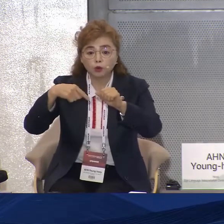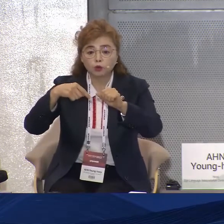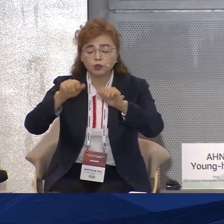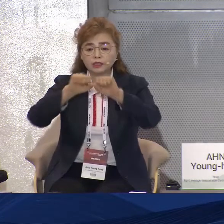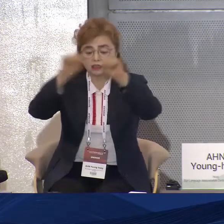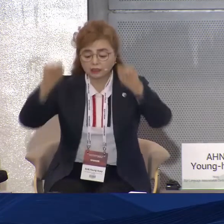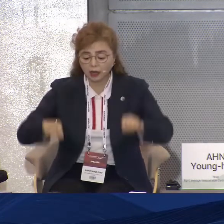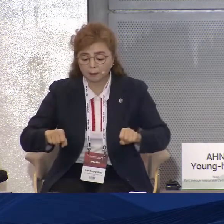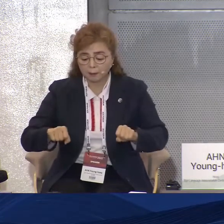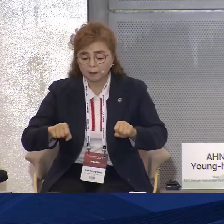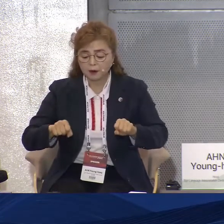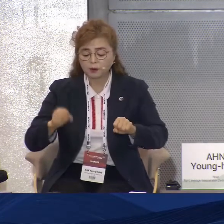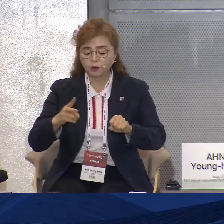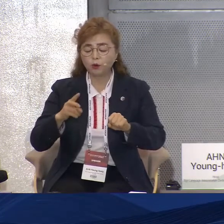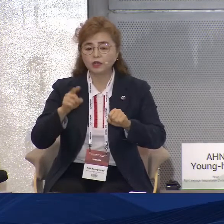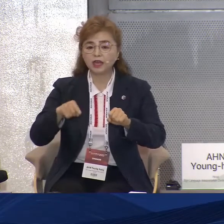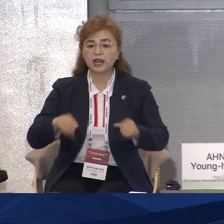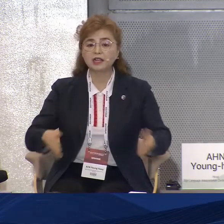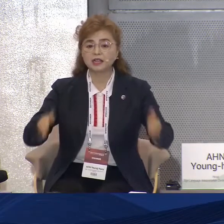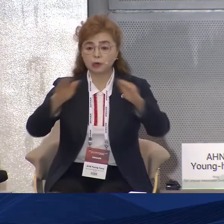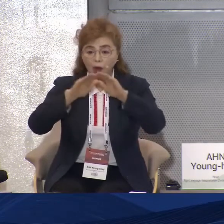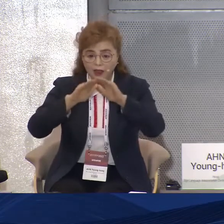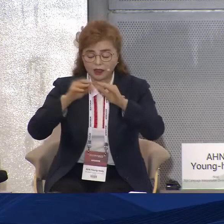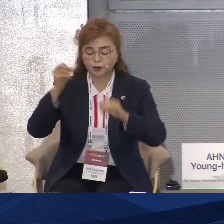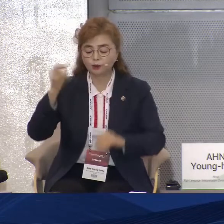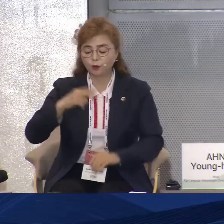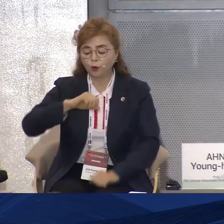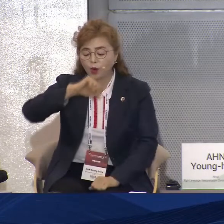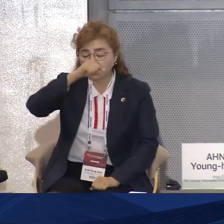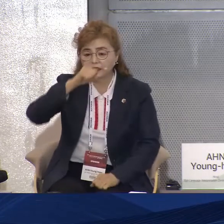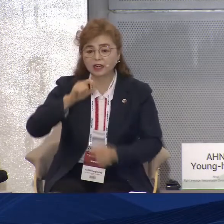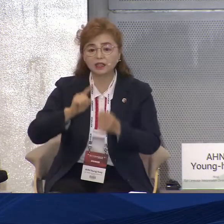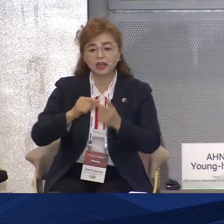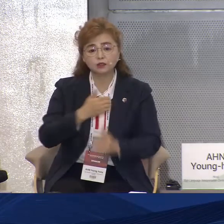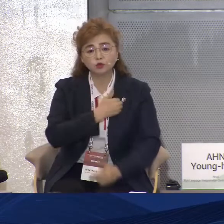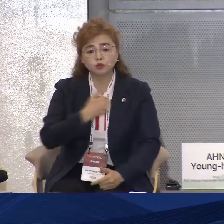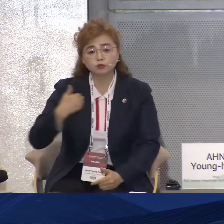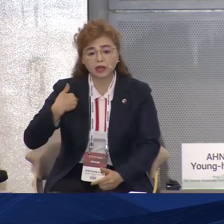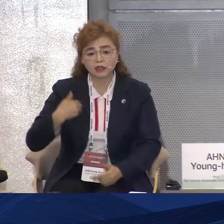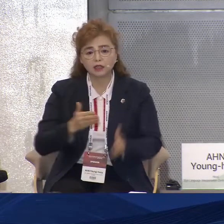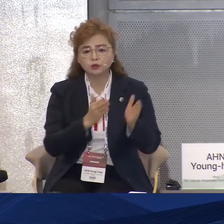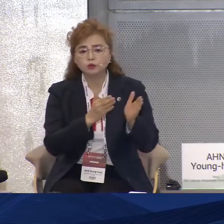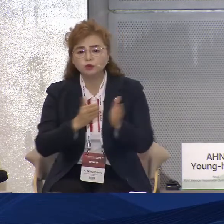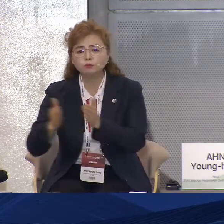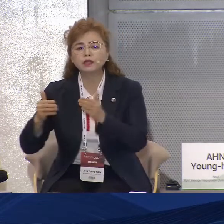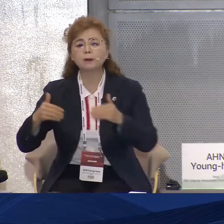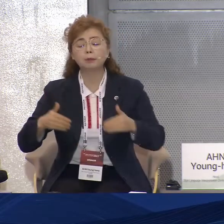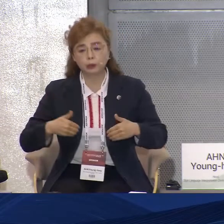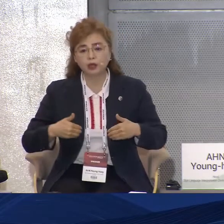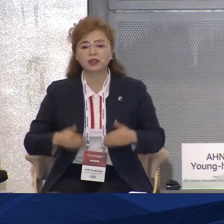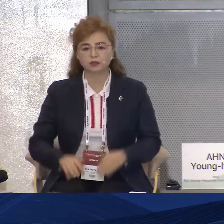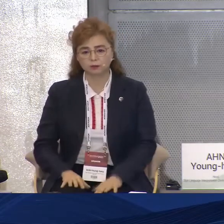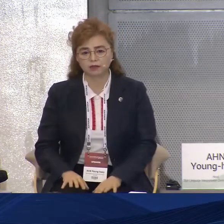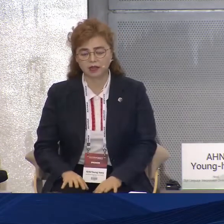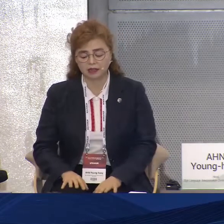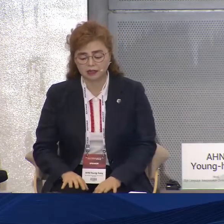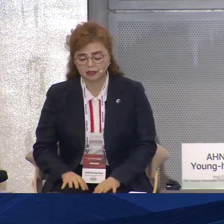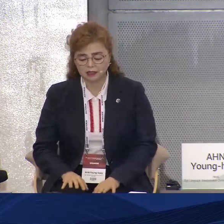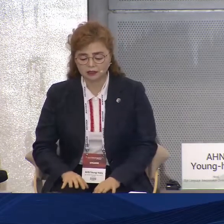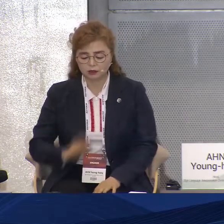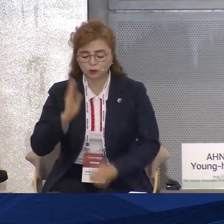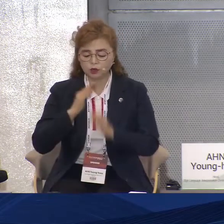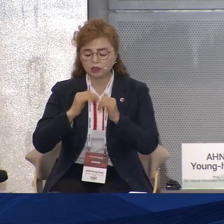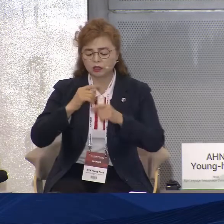전문 교육 시스템, 또 이에 대한 기관, 또 예산에 대한 충분한 준비가 필요하다는